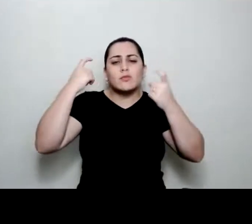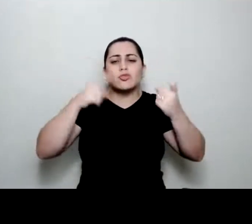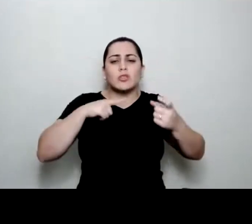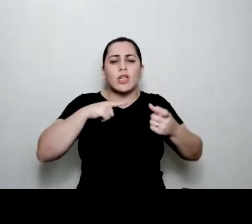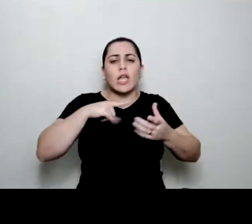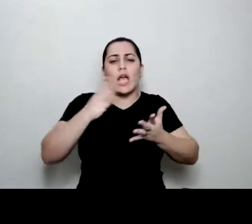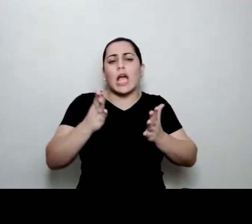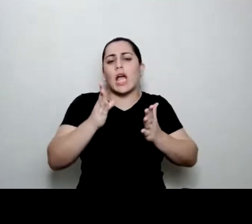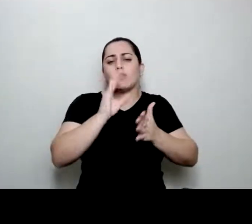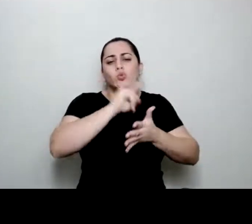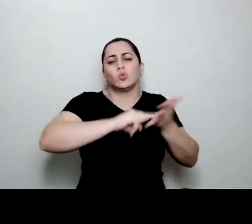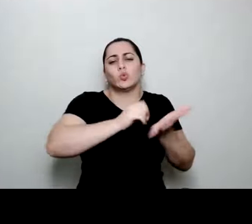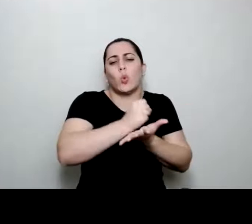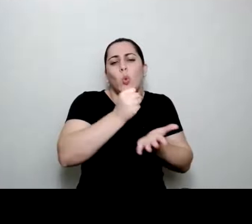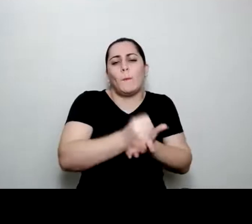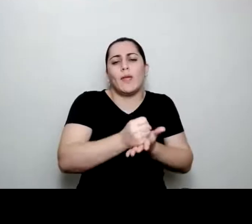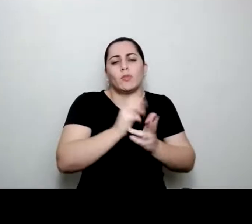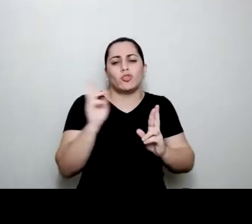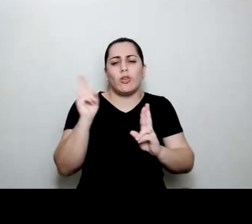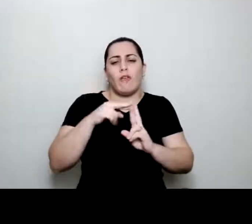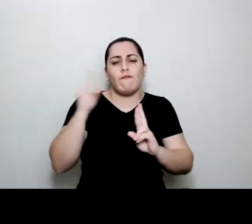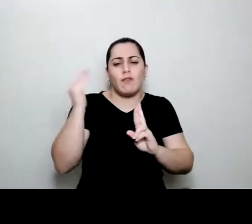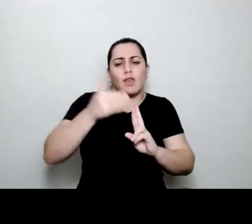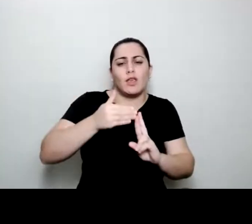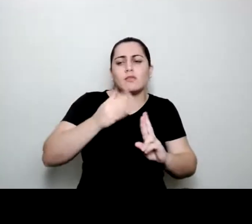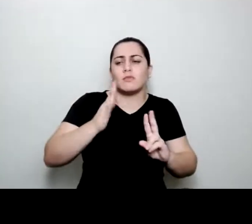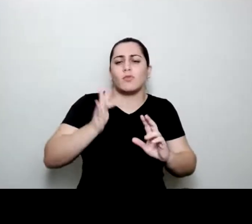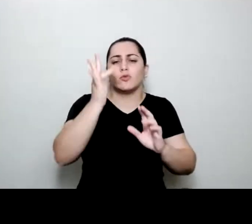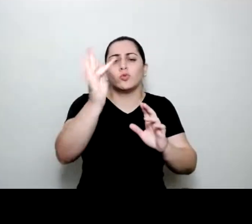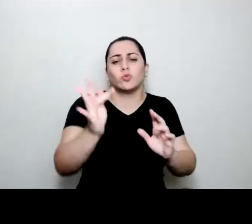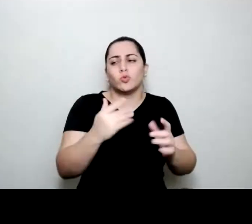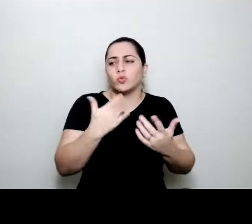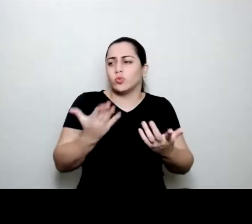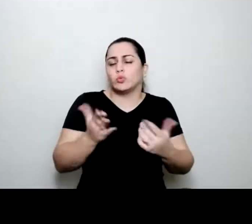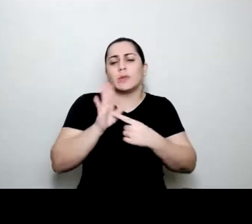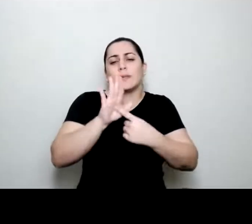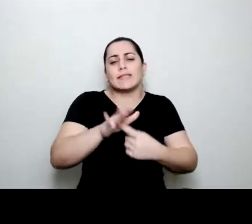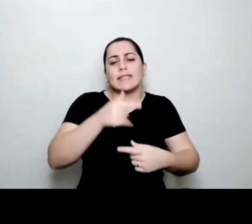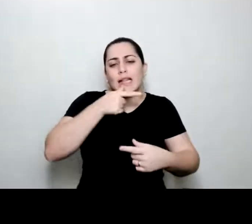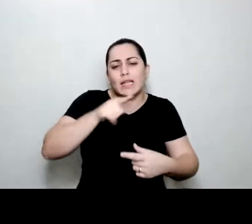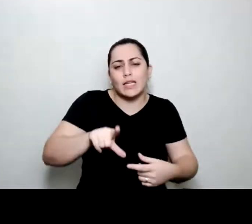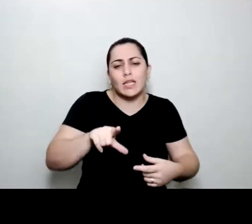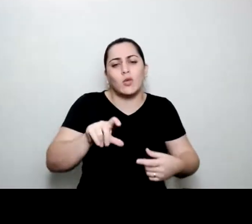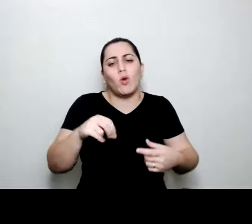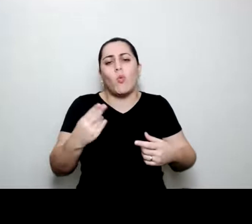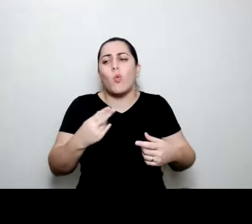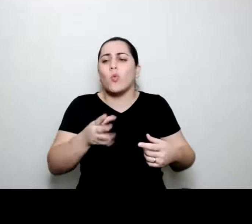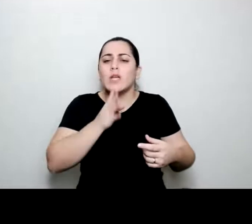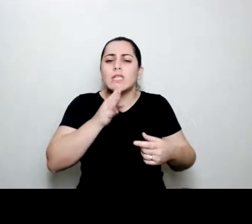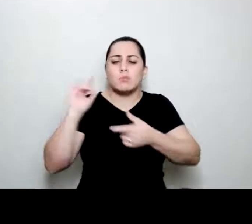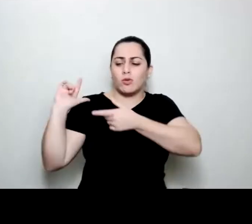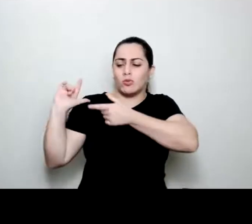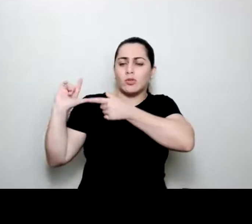de referência para a posteridade sobre a língua ou conhecimentos tradicionais de um